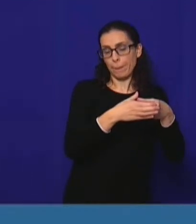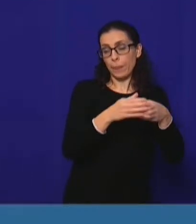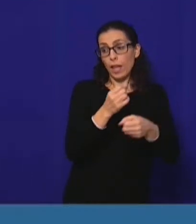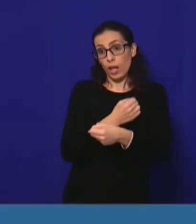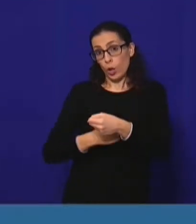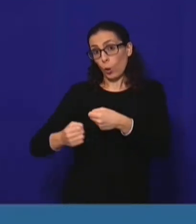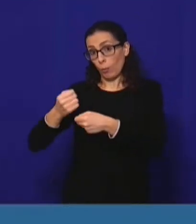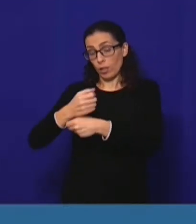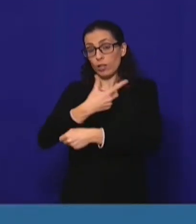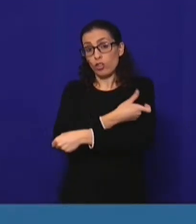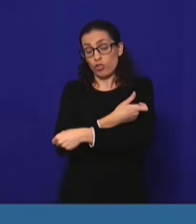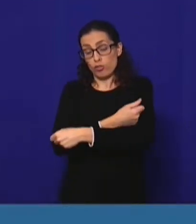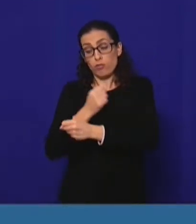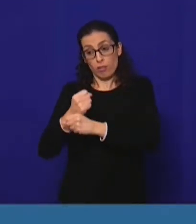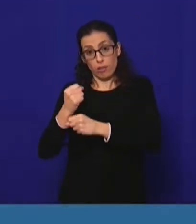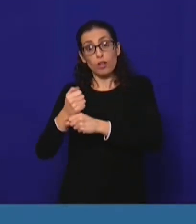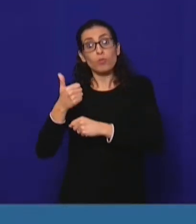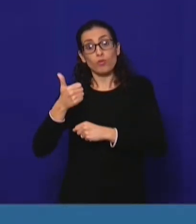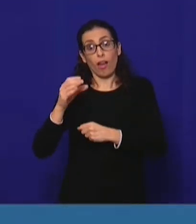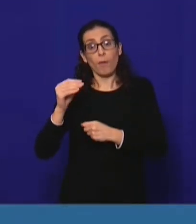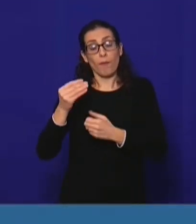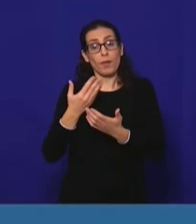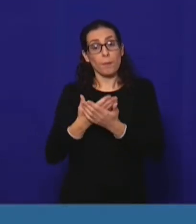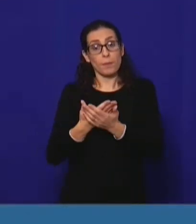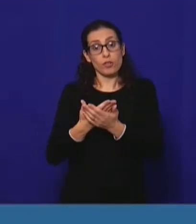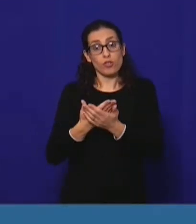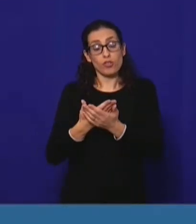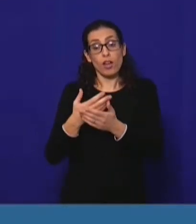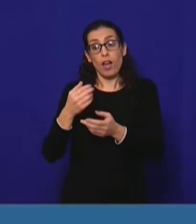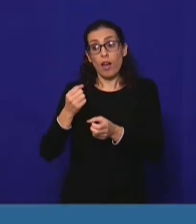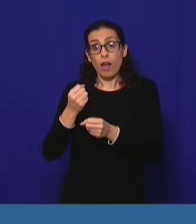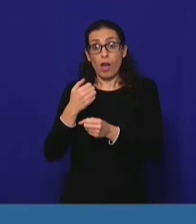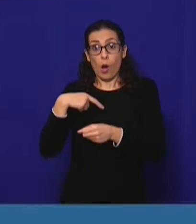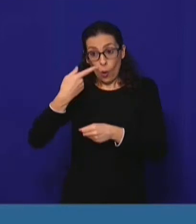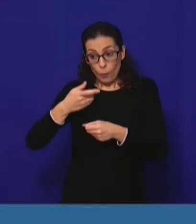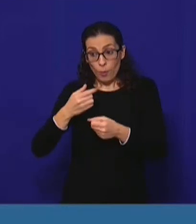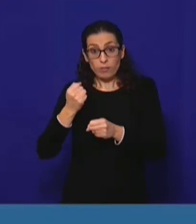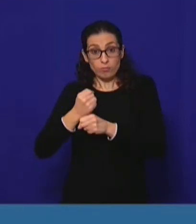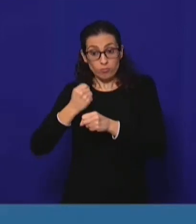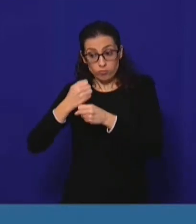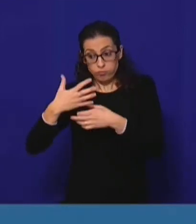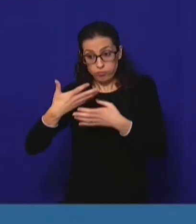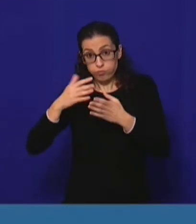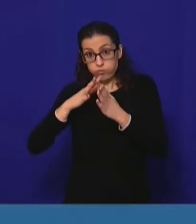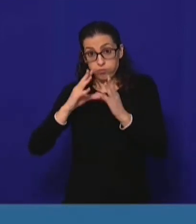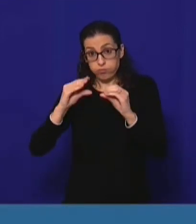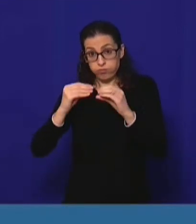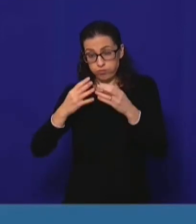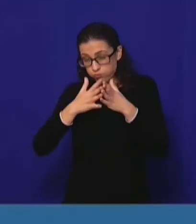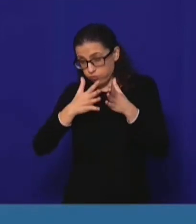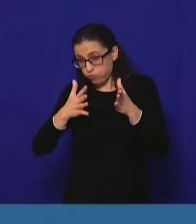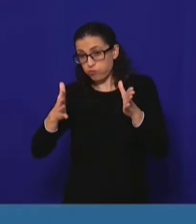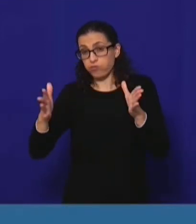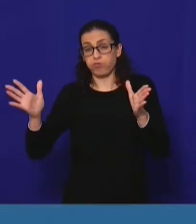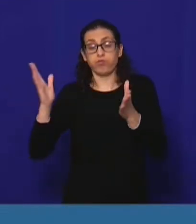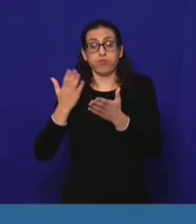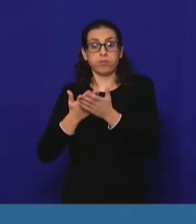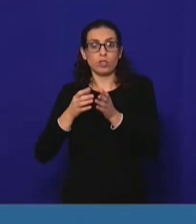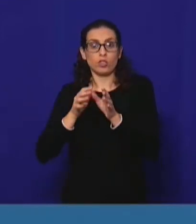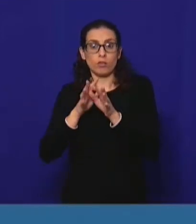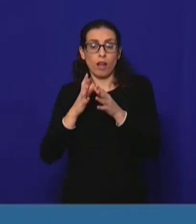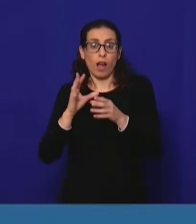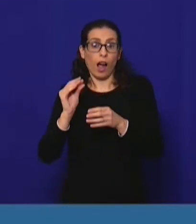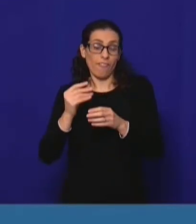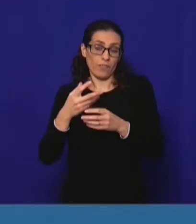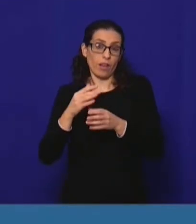jaħdmu tajjeb ħafna biex ikun hemm manufattura biżżejjed biex inti tkun tista' tipprovdi